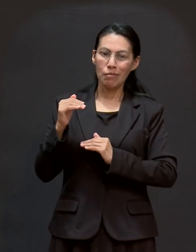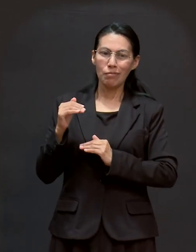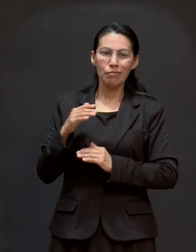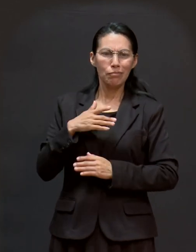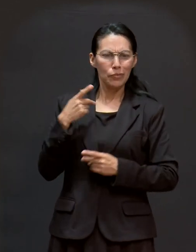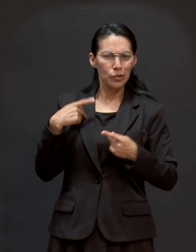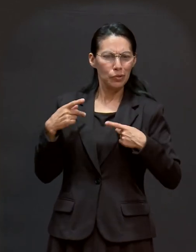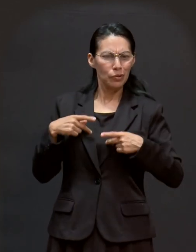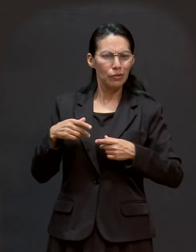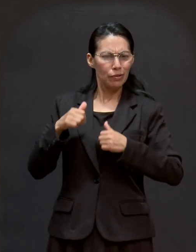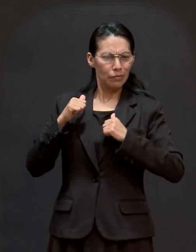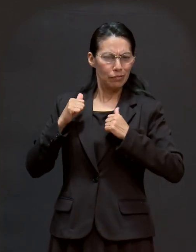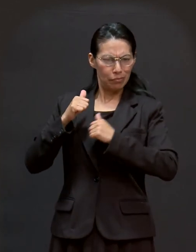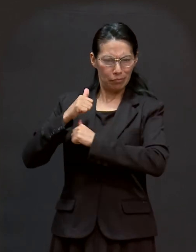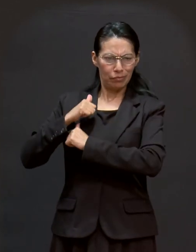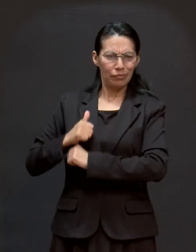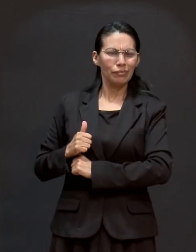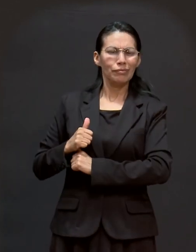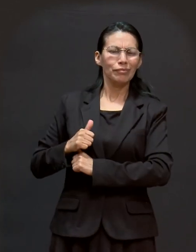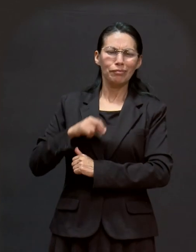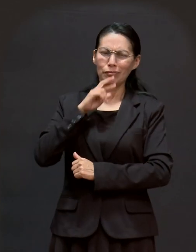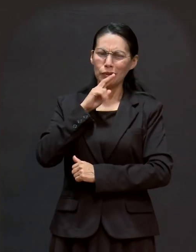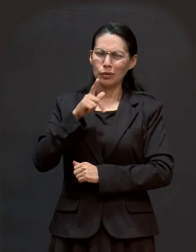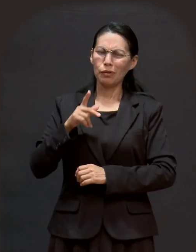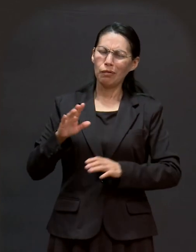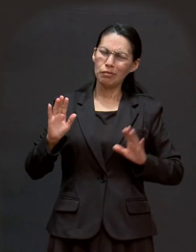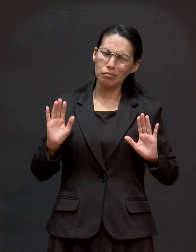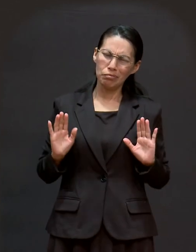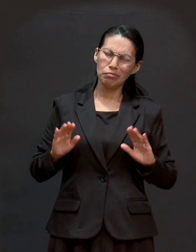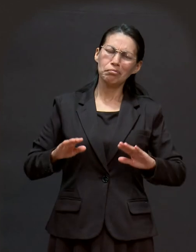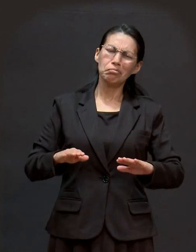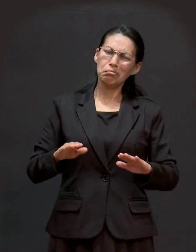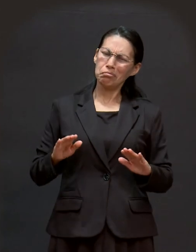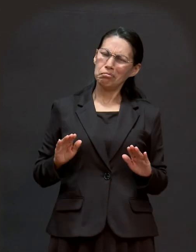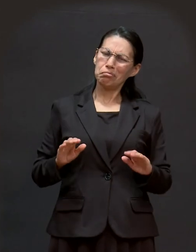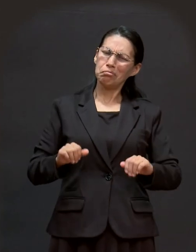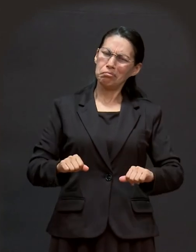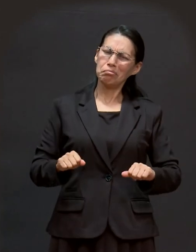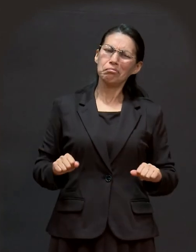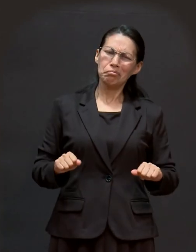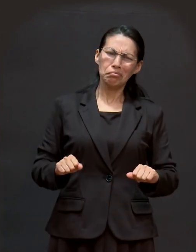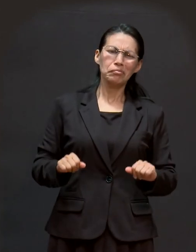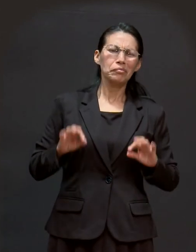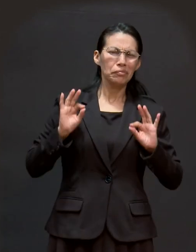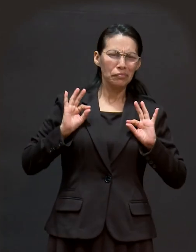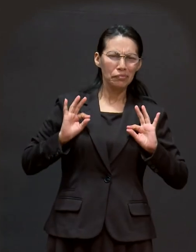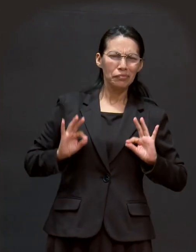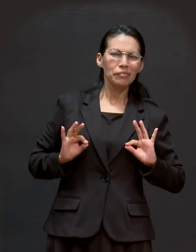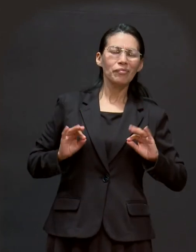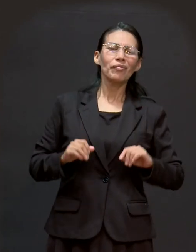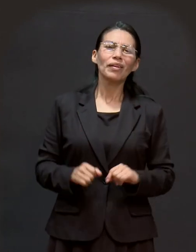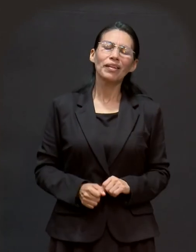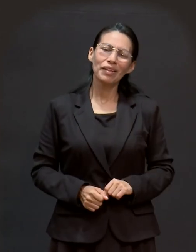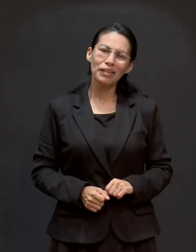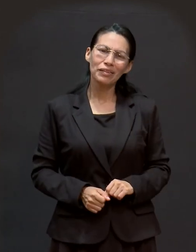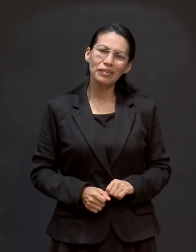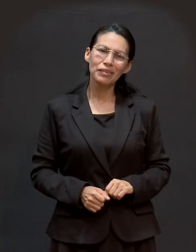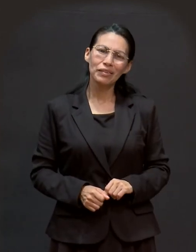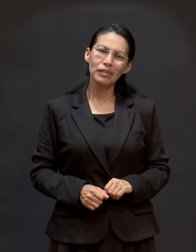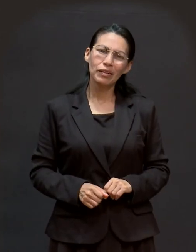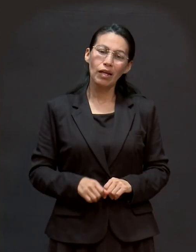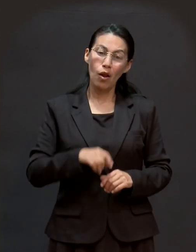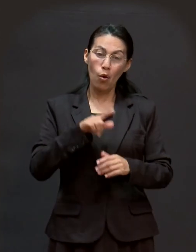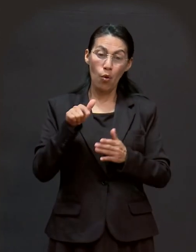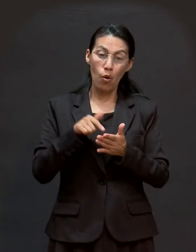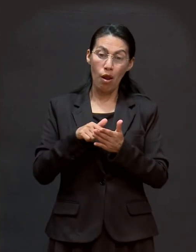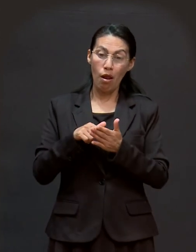una clase ejecutiva y cuando estoy sentado en ese asiento más cómodo con este un poquito más